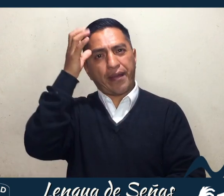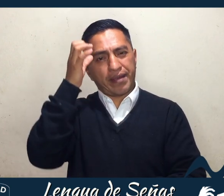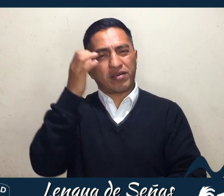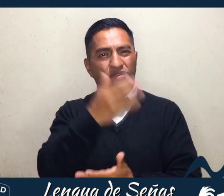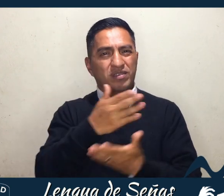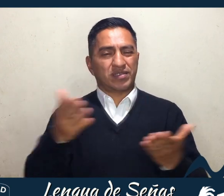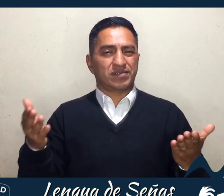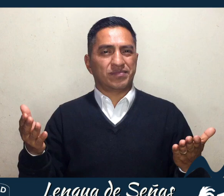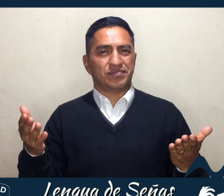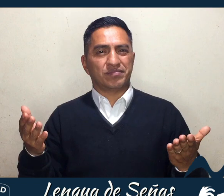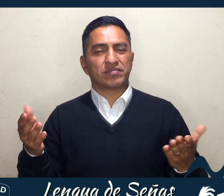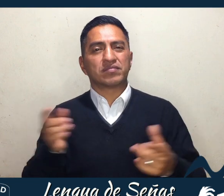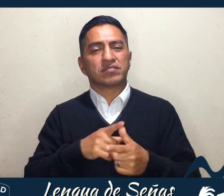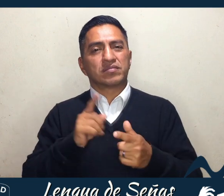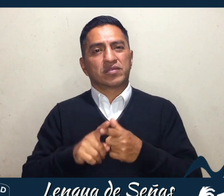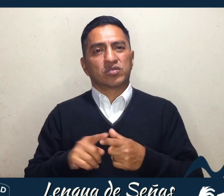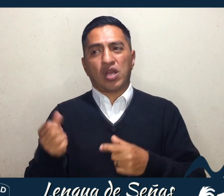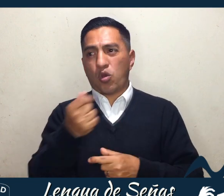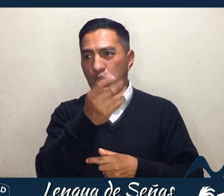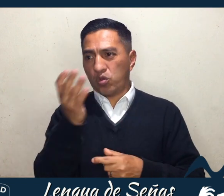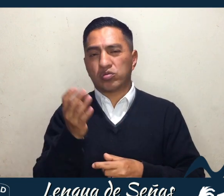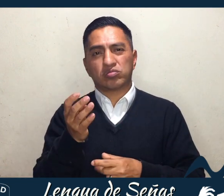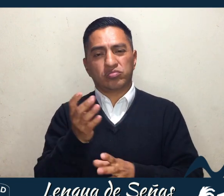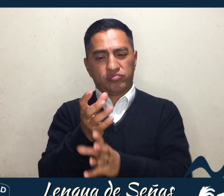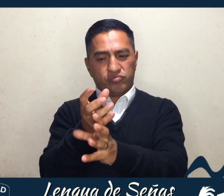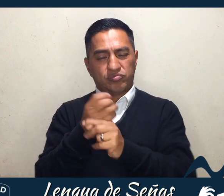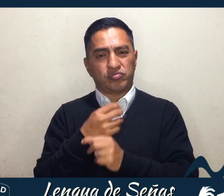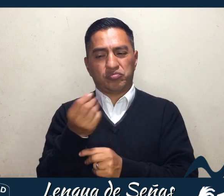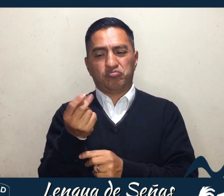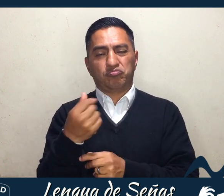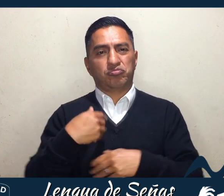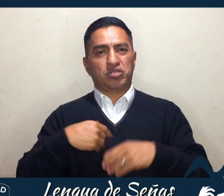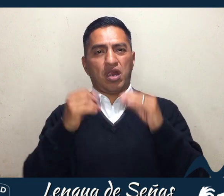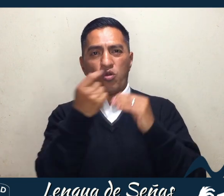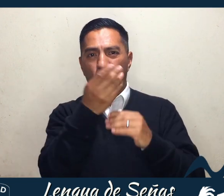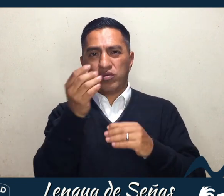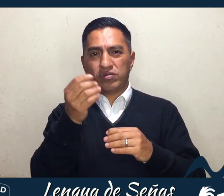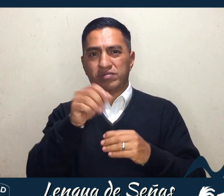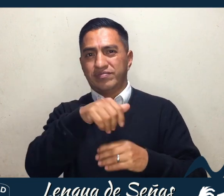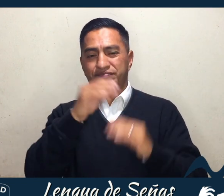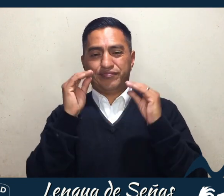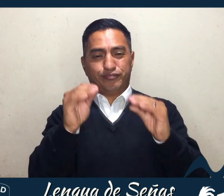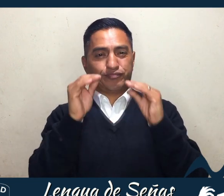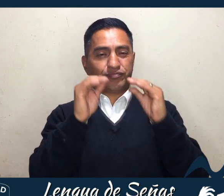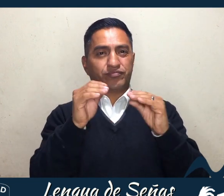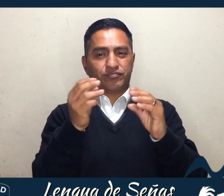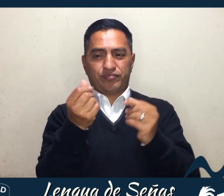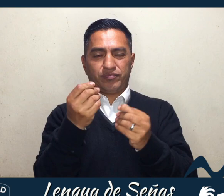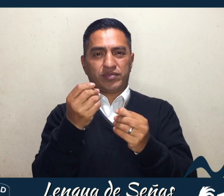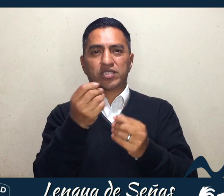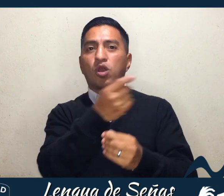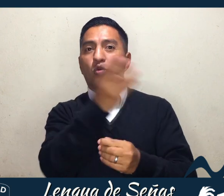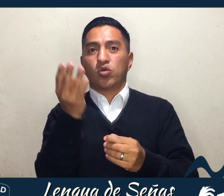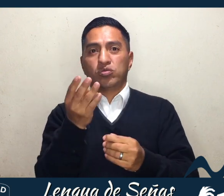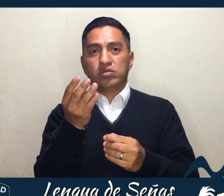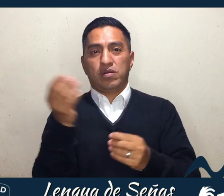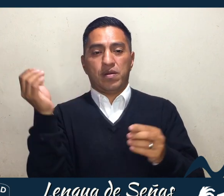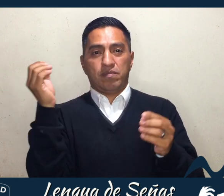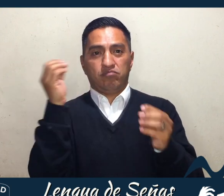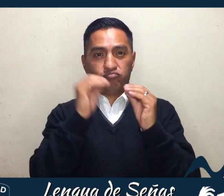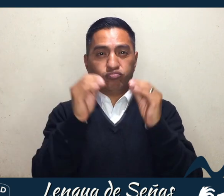filósofos o maestros, recibían un sueldo, un salario por su enseñanza. Y entre más era el salario,